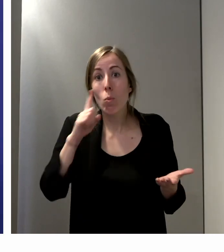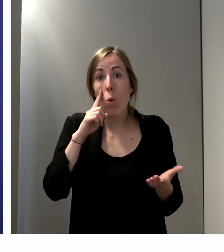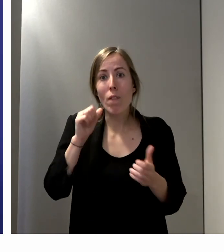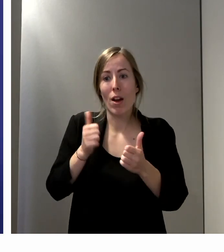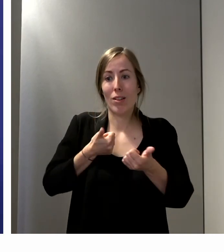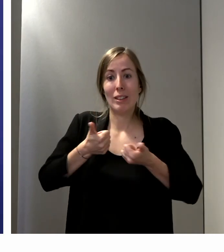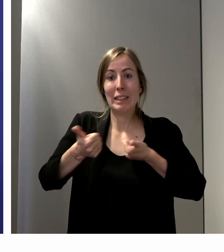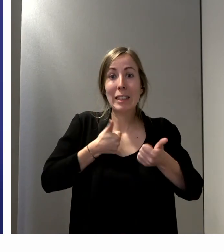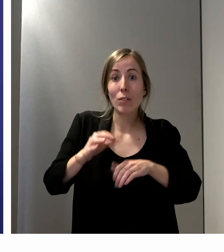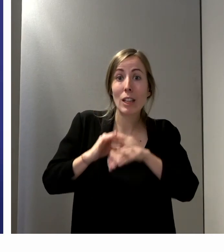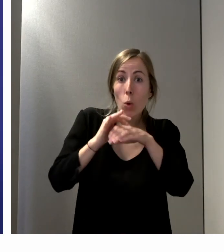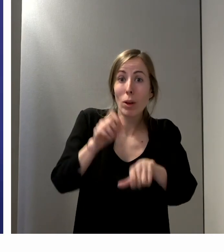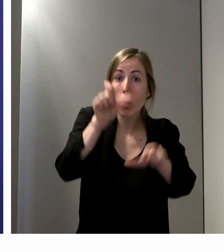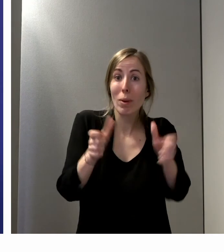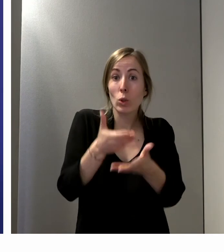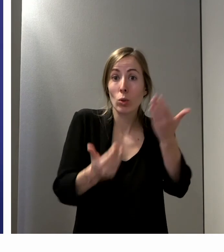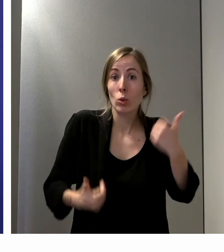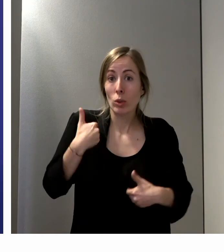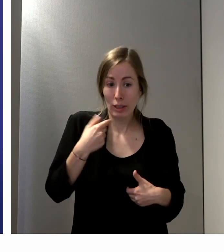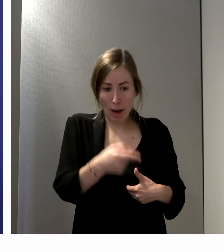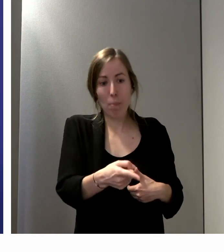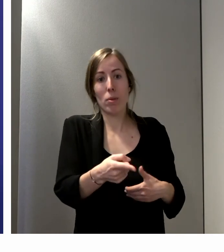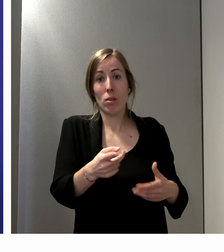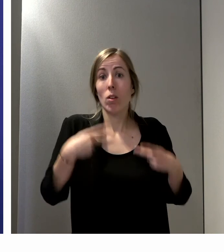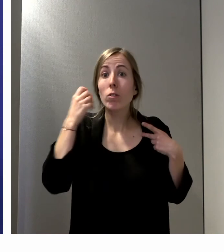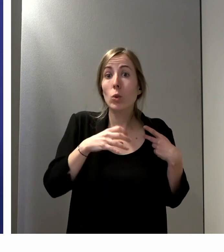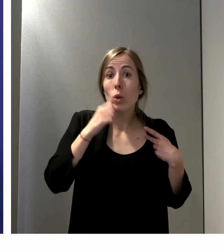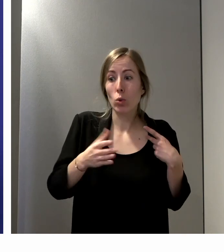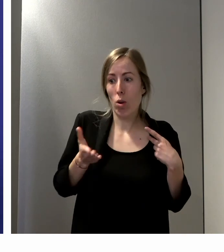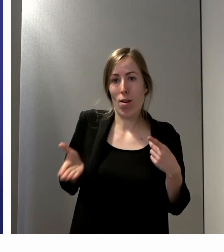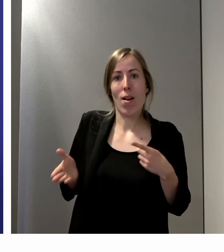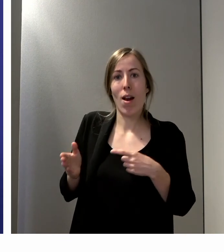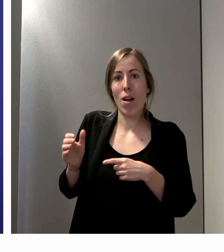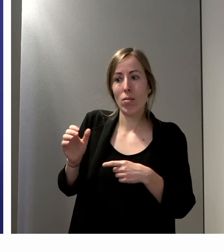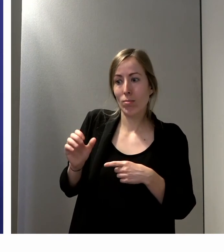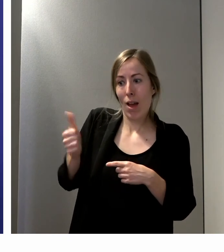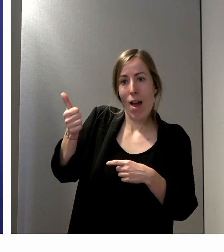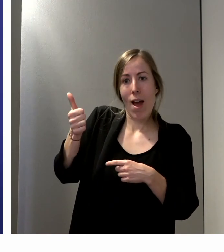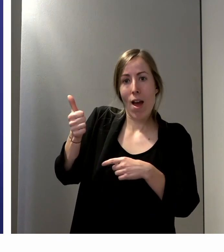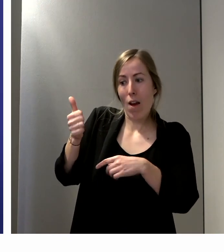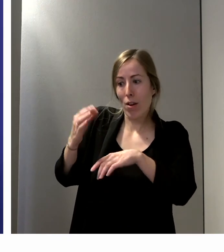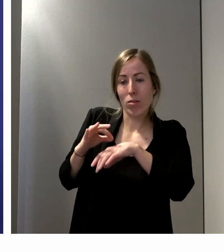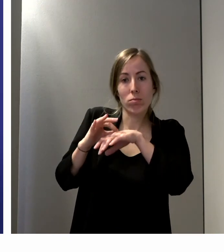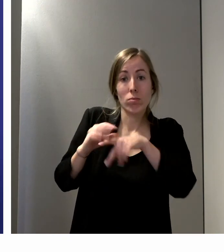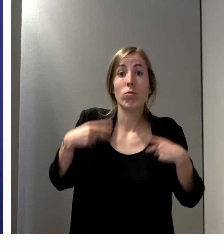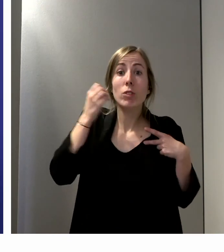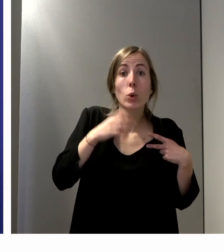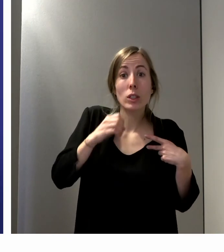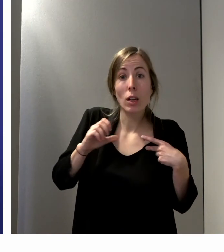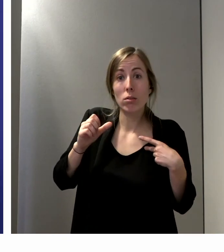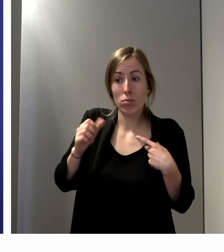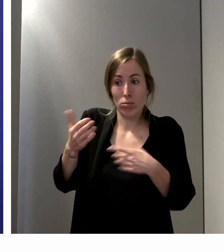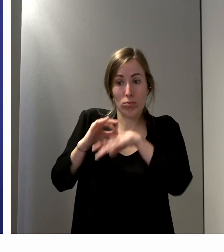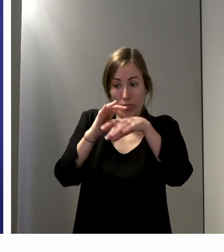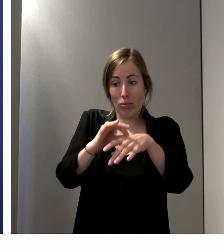services d'accompagnement des personnes avec handicap dans la vie quotidienne. Là, c'est un aspect particulier de la vie quotidienne qui